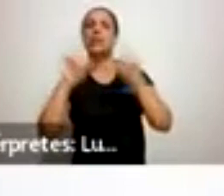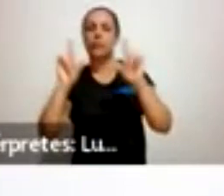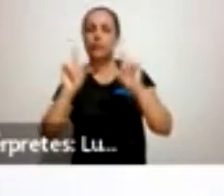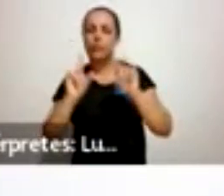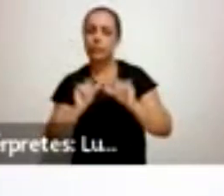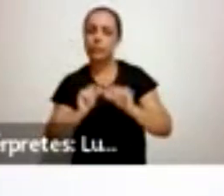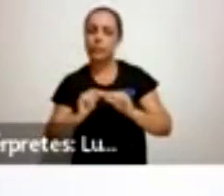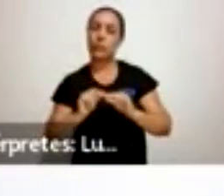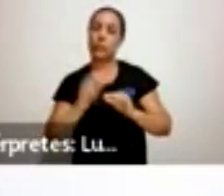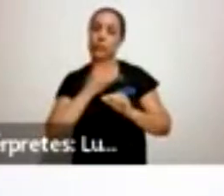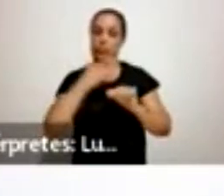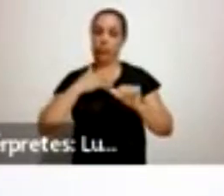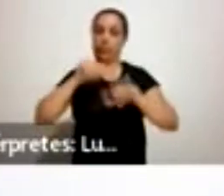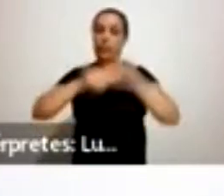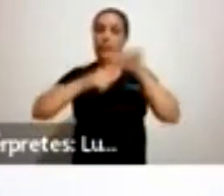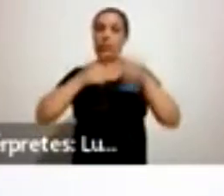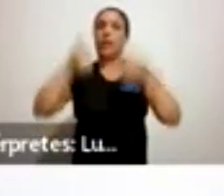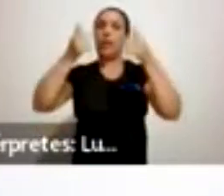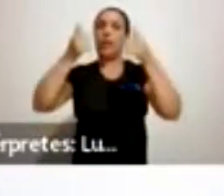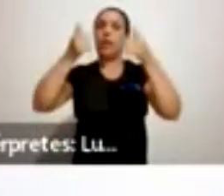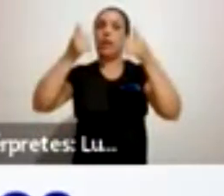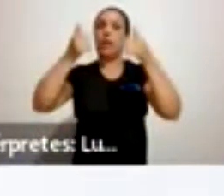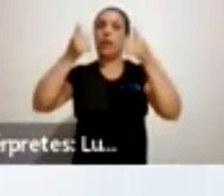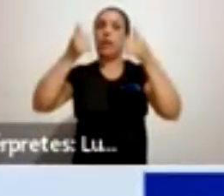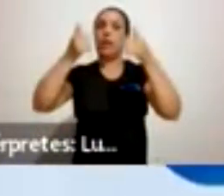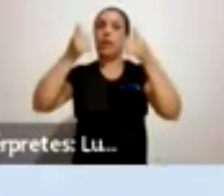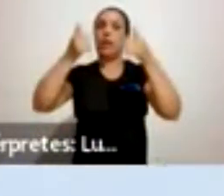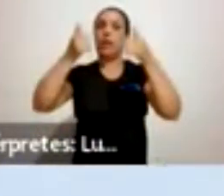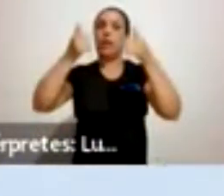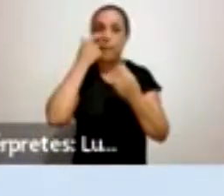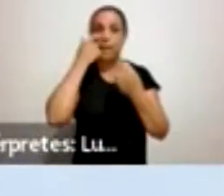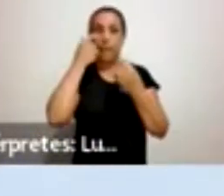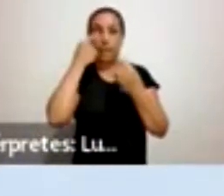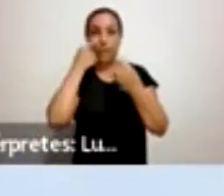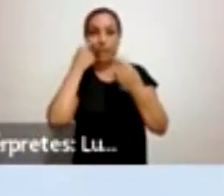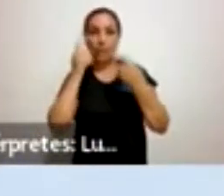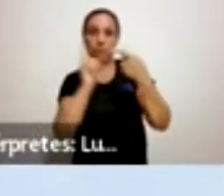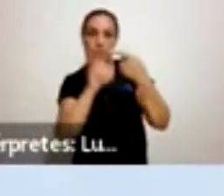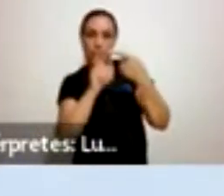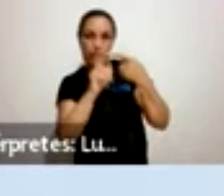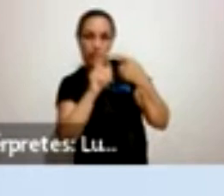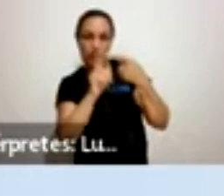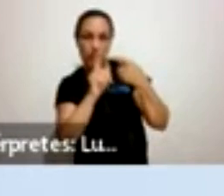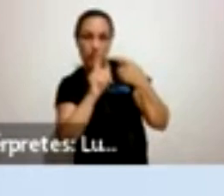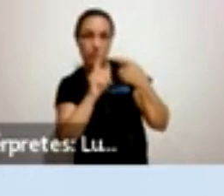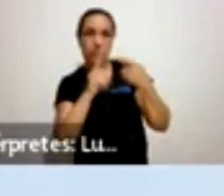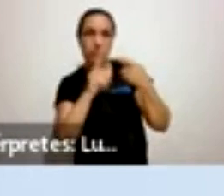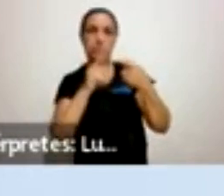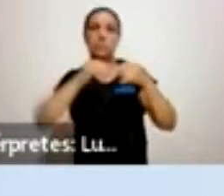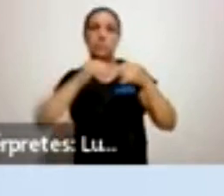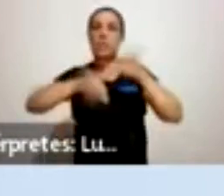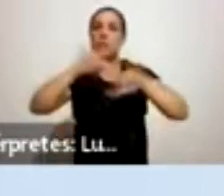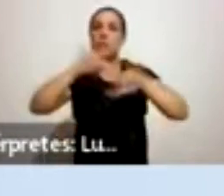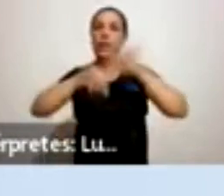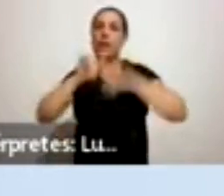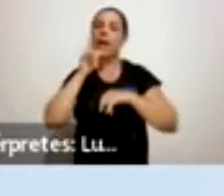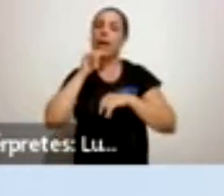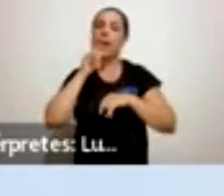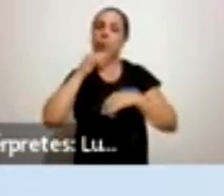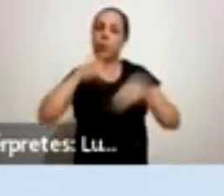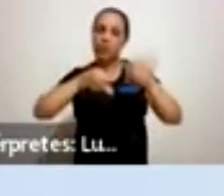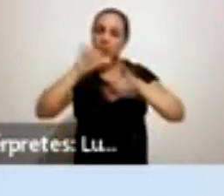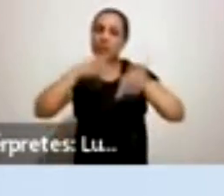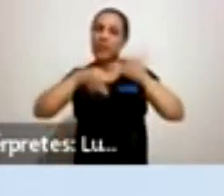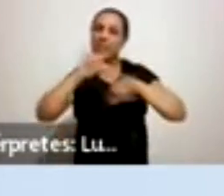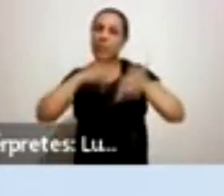que começa a primeira parte, mostrando uma reação química. Como é que eu reduzo a acidez? Através da hidrólise da